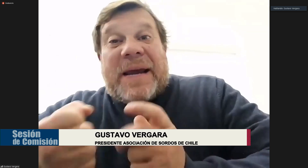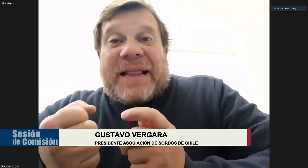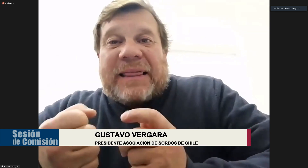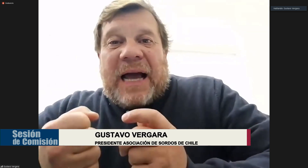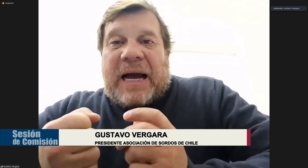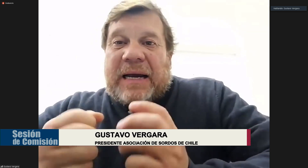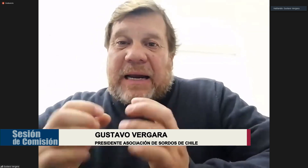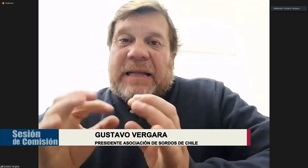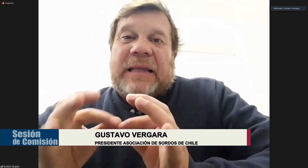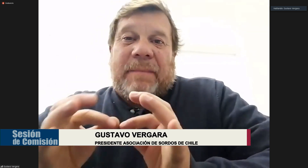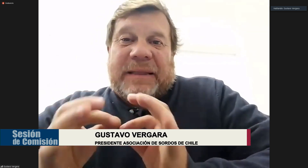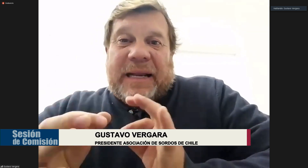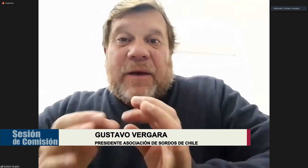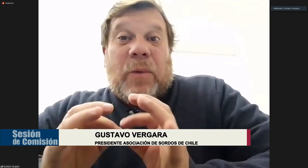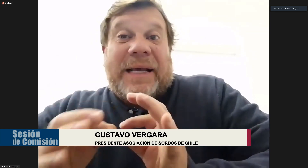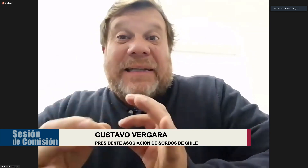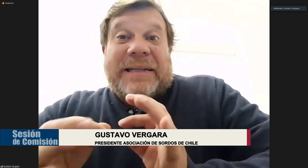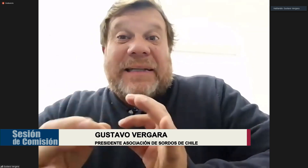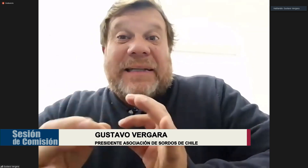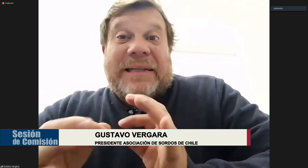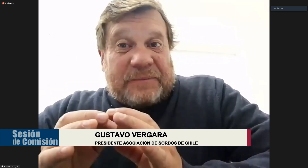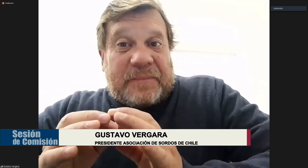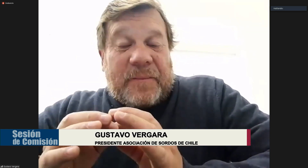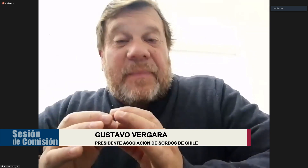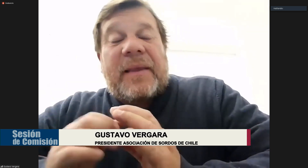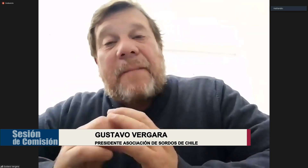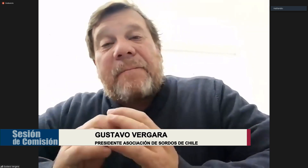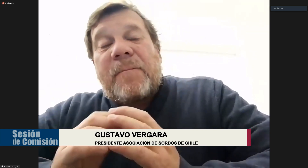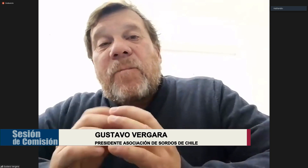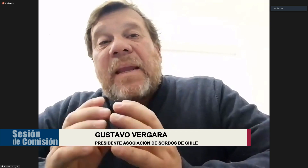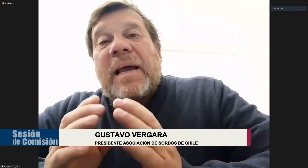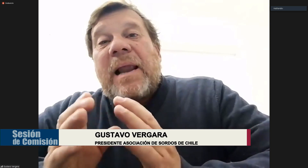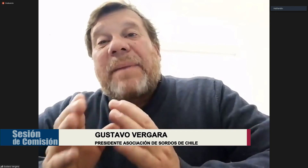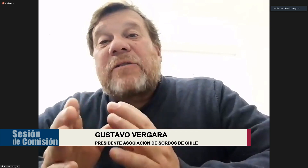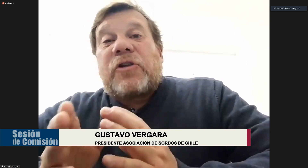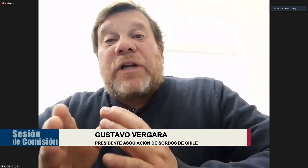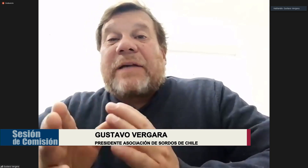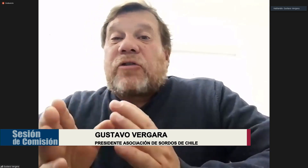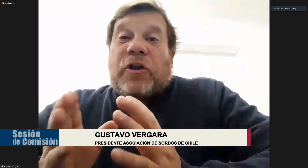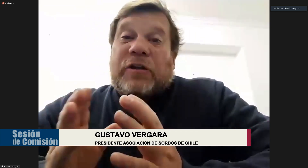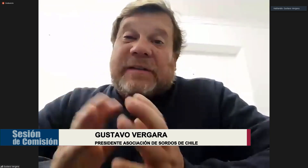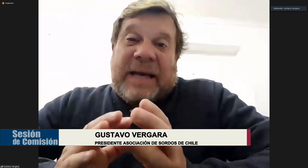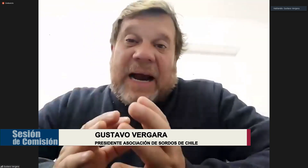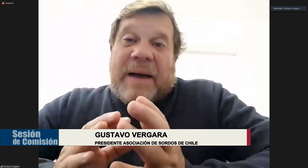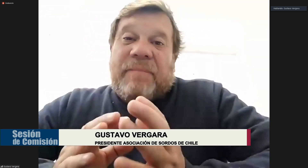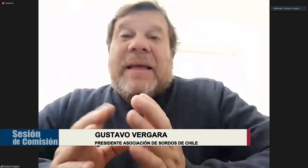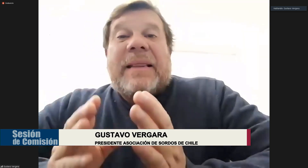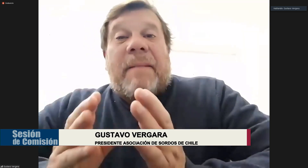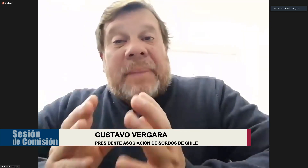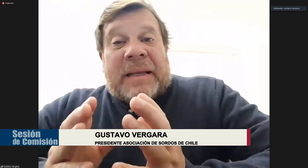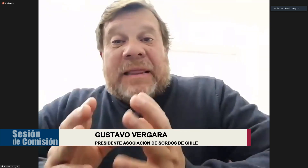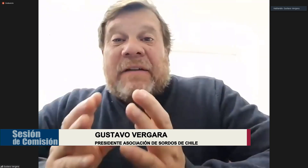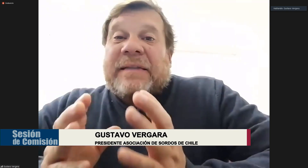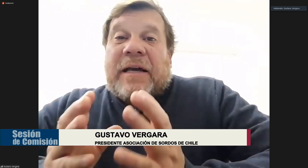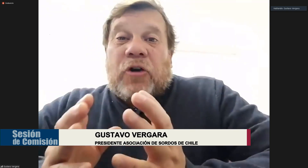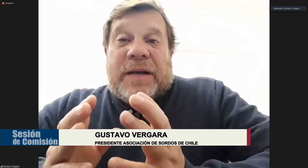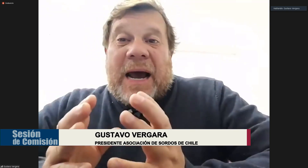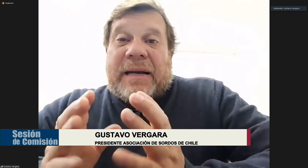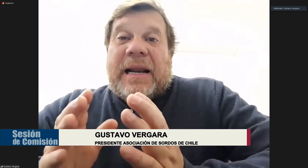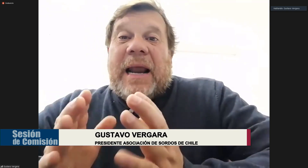herramienta es el intérprete de lenguaje de señas. ¿Ya? La persona sorda ciega también debe desarrollar la lengua